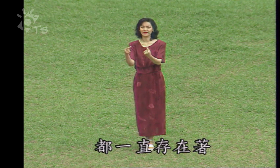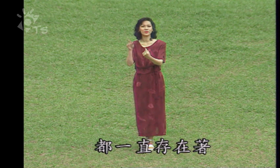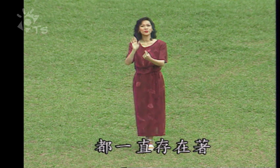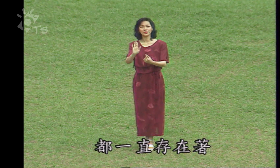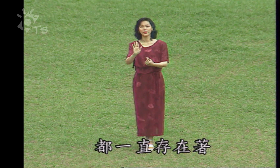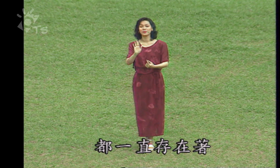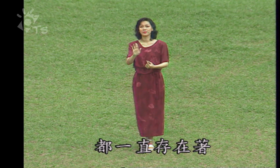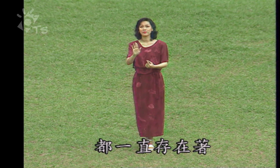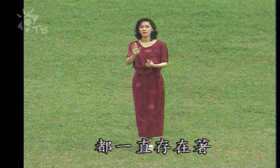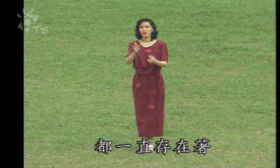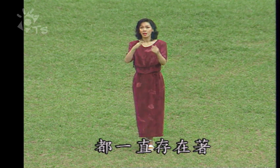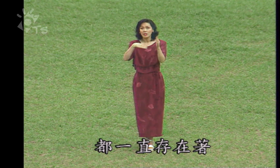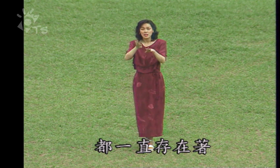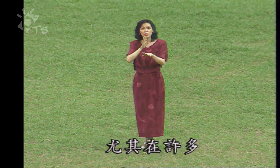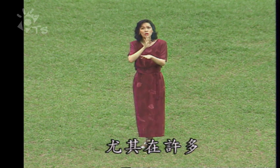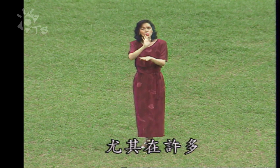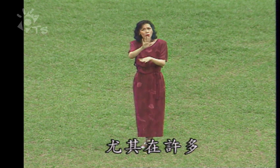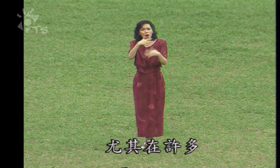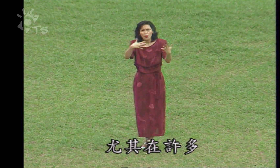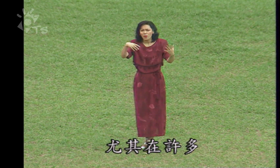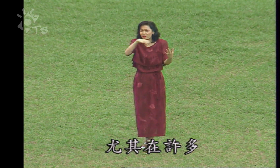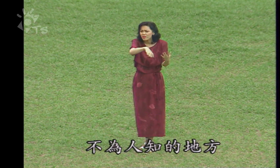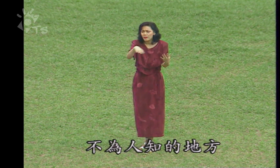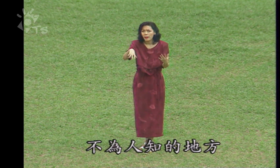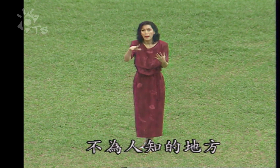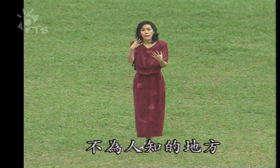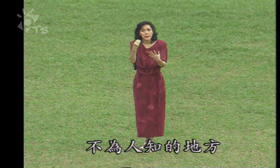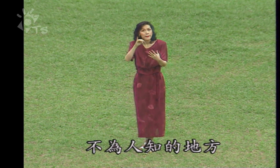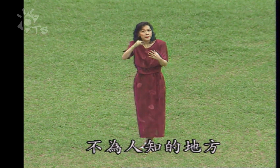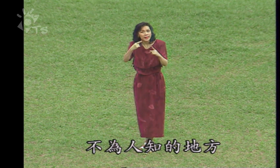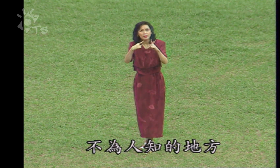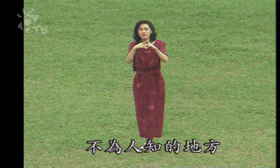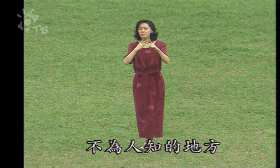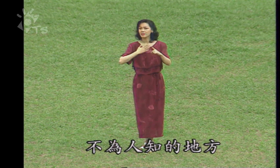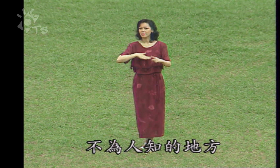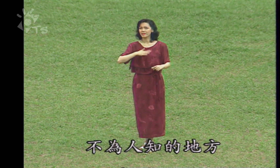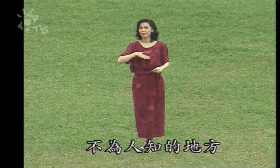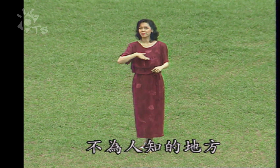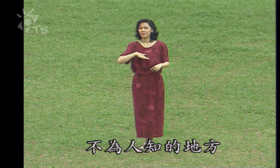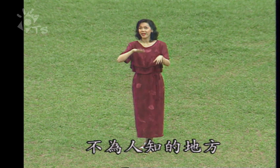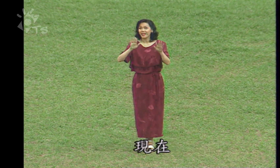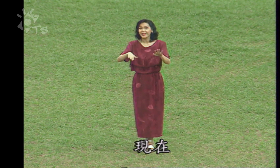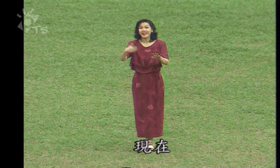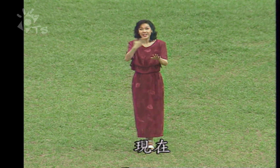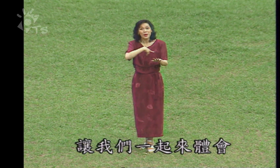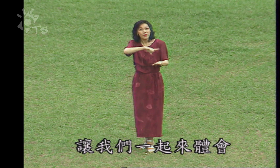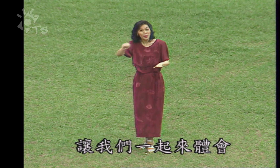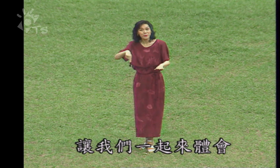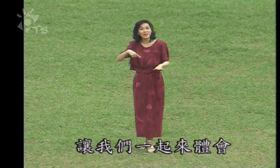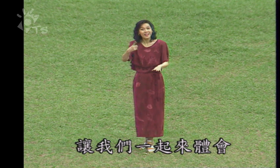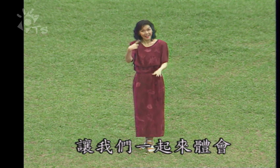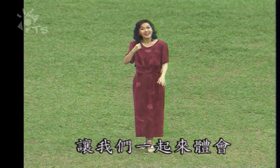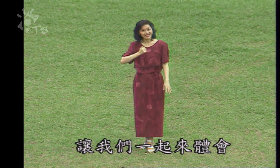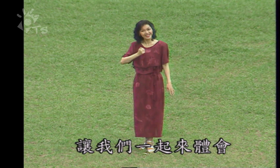着，尤其在许多不为人知的地方。现在让我们一起来体